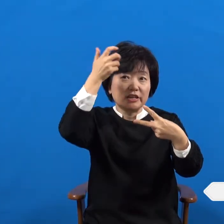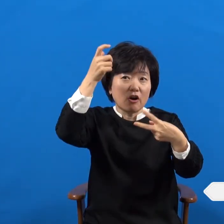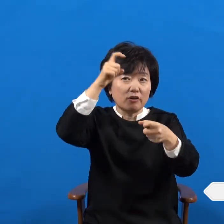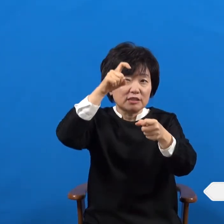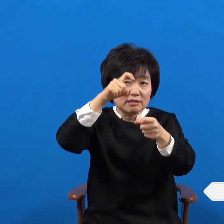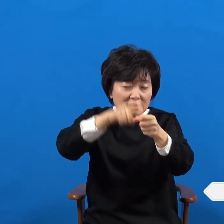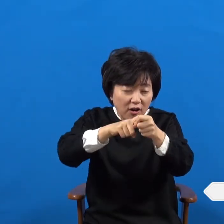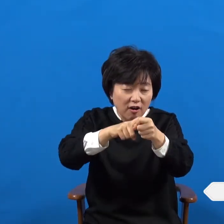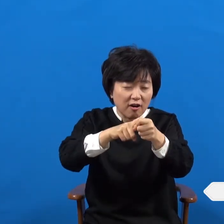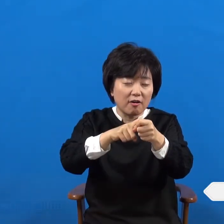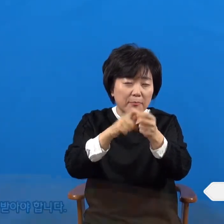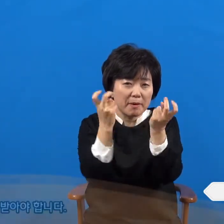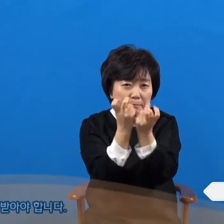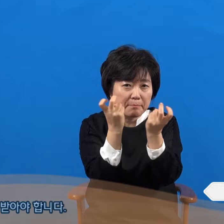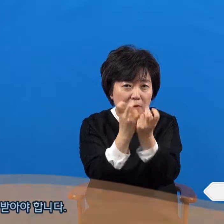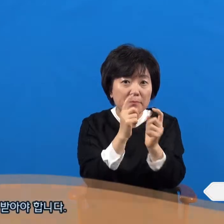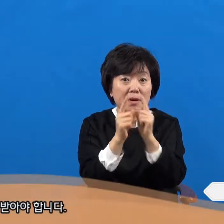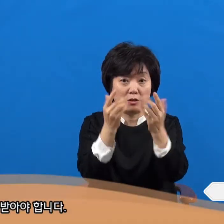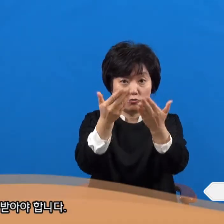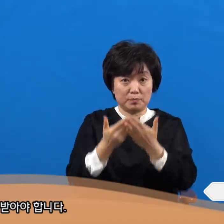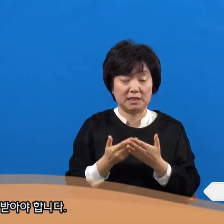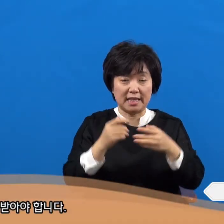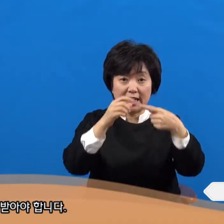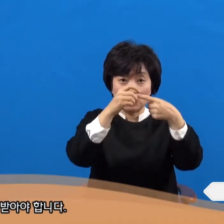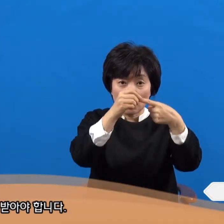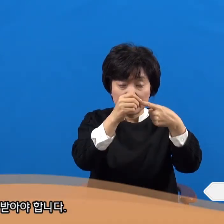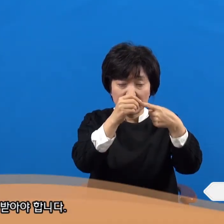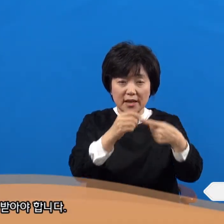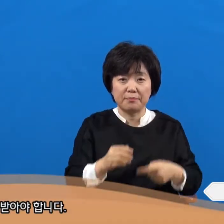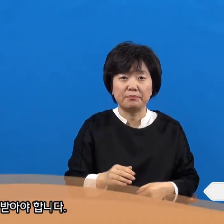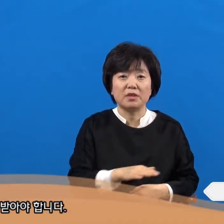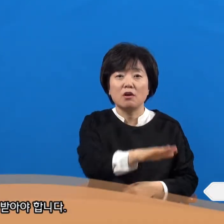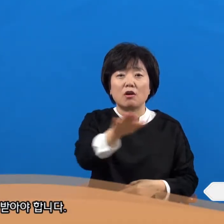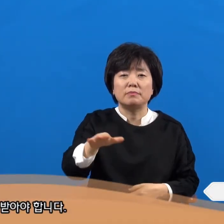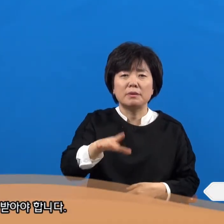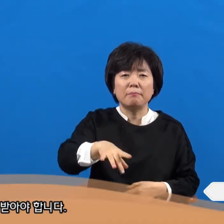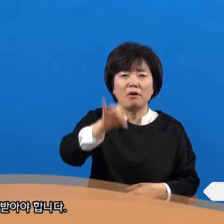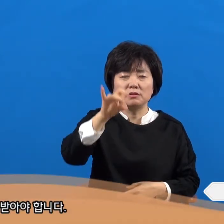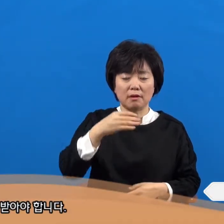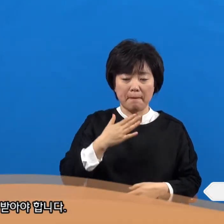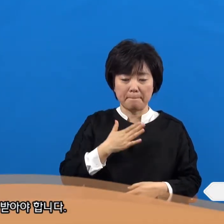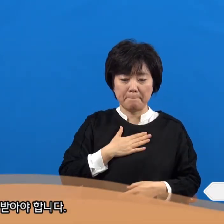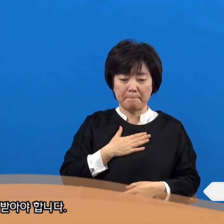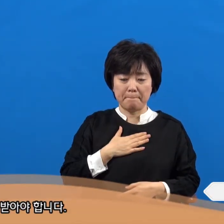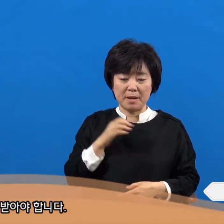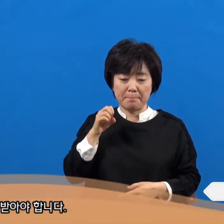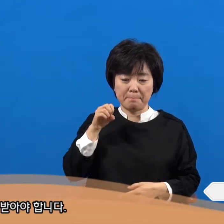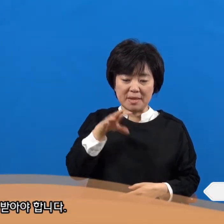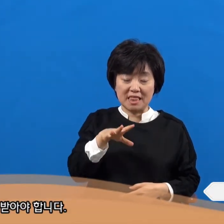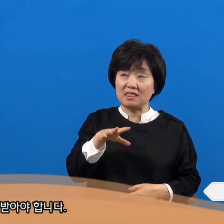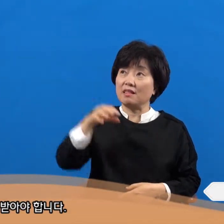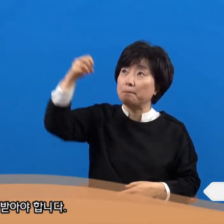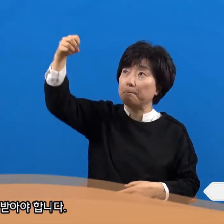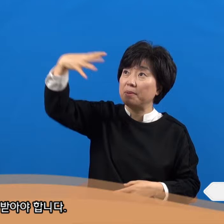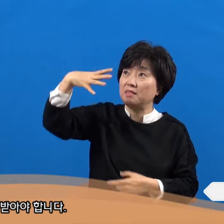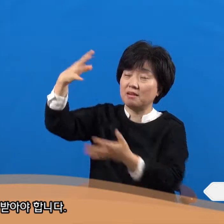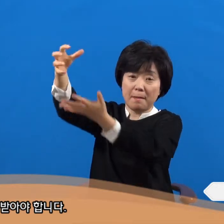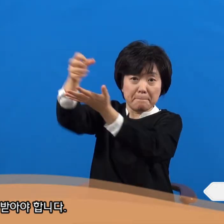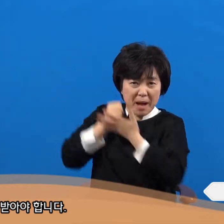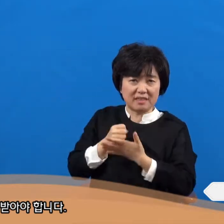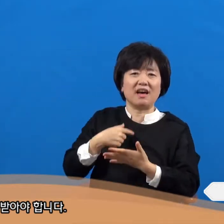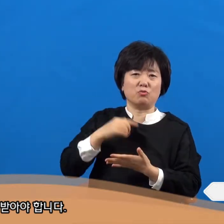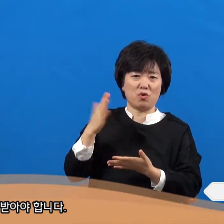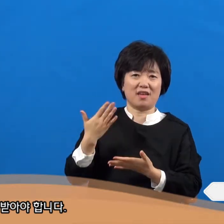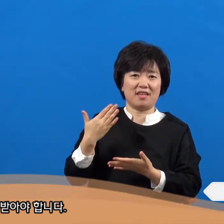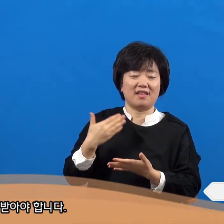말씀해 주십니다. 첫째는 먼저 우리가 빛을 받아야 합니다. 오늘 본문에